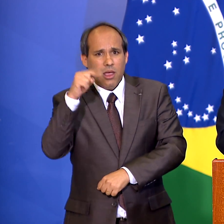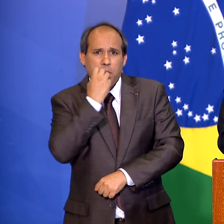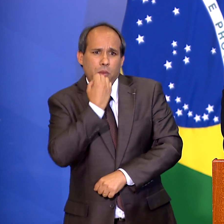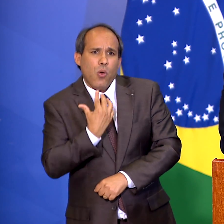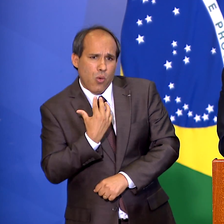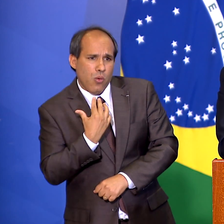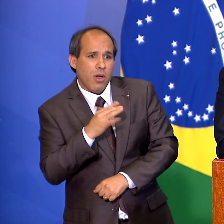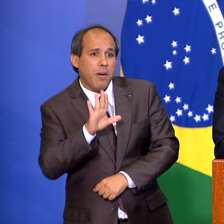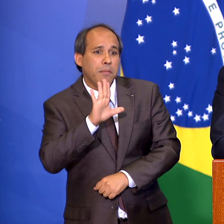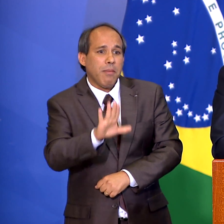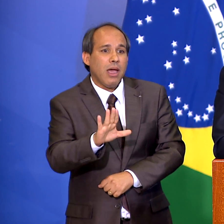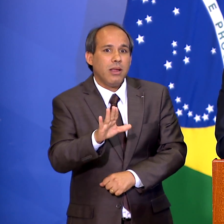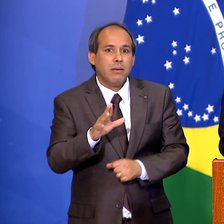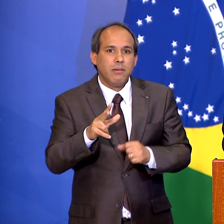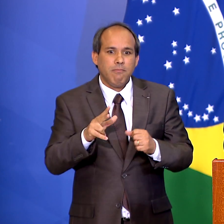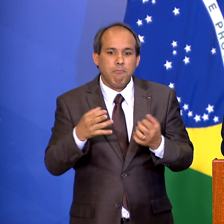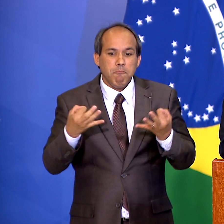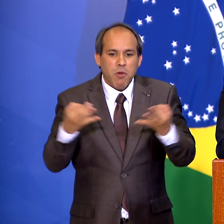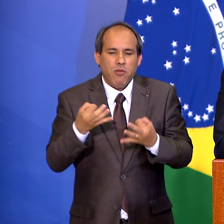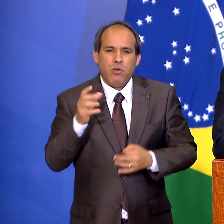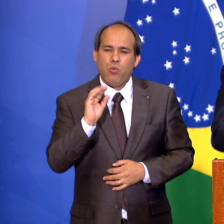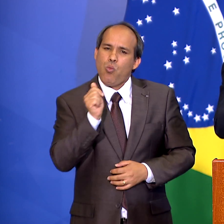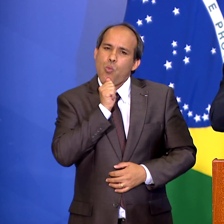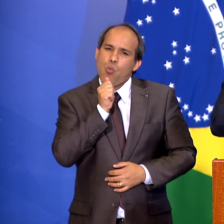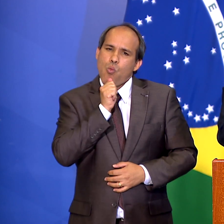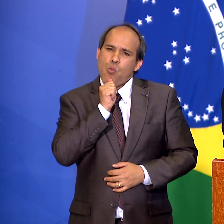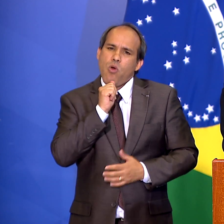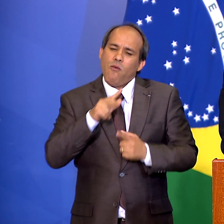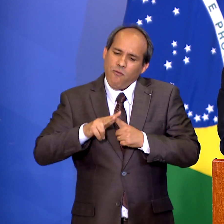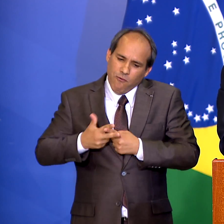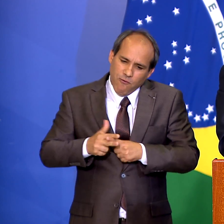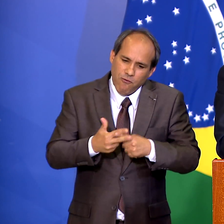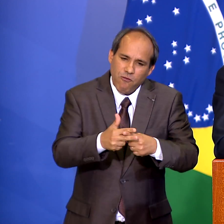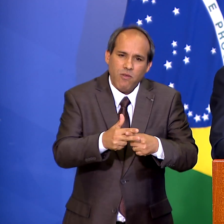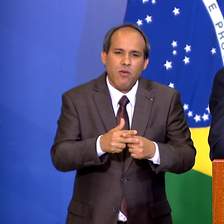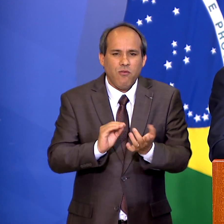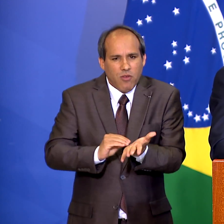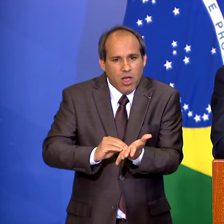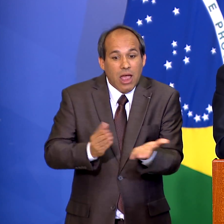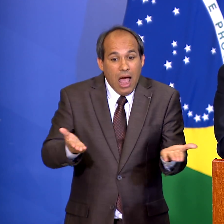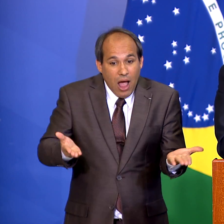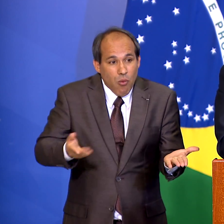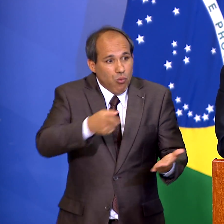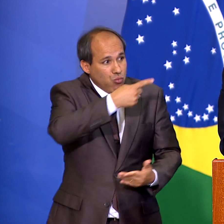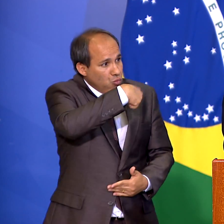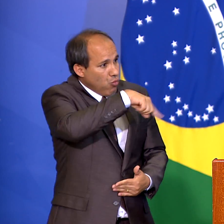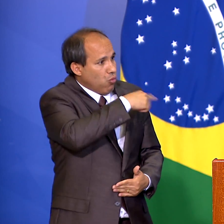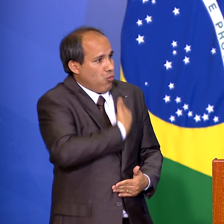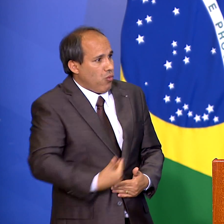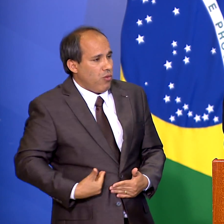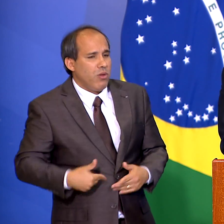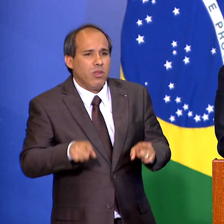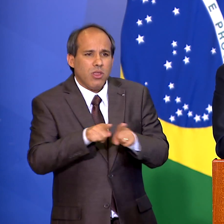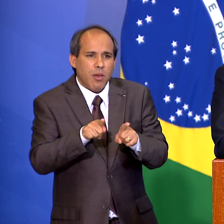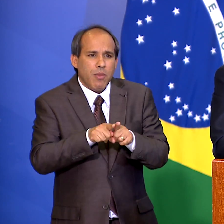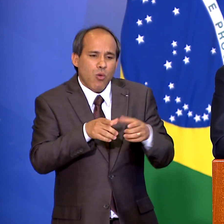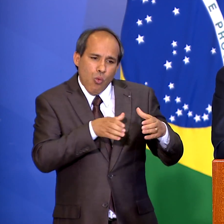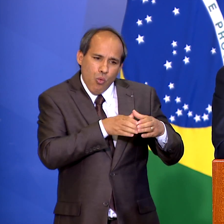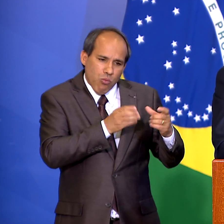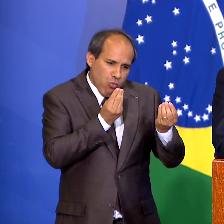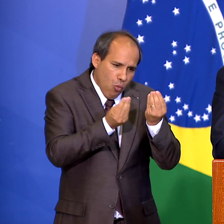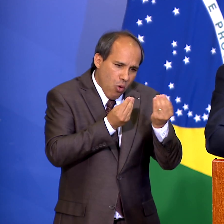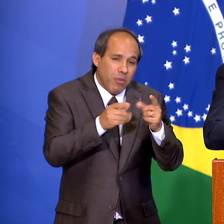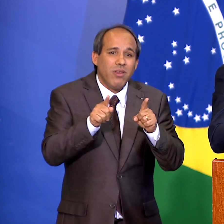Logicamente, nem tudo pode ser perfeito, mas coube a nós, assim como coube a nós também a questão